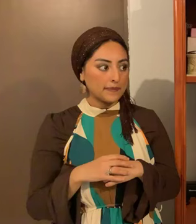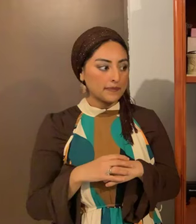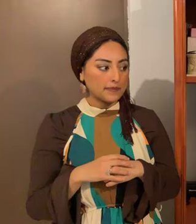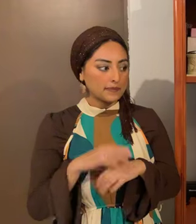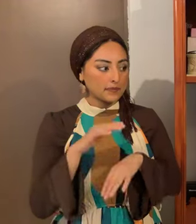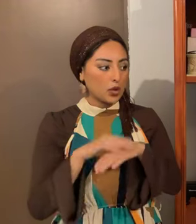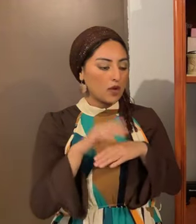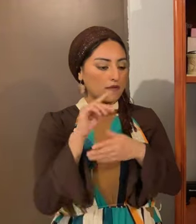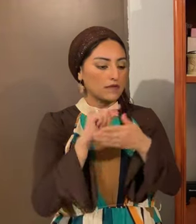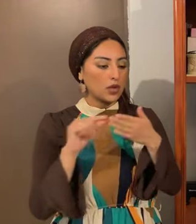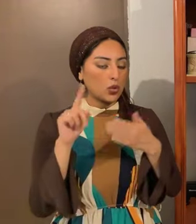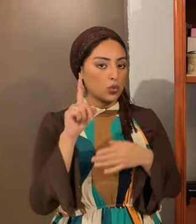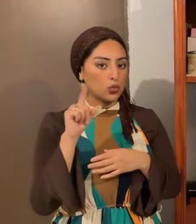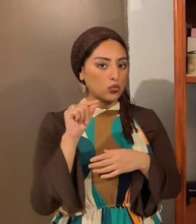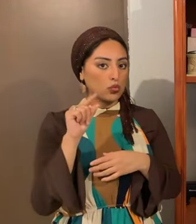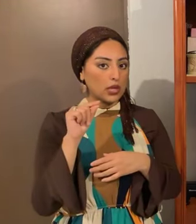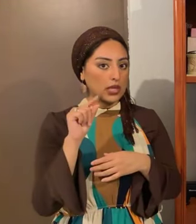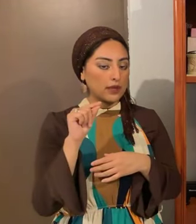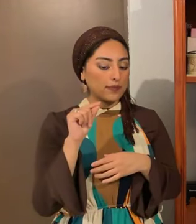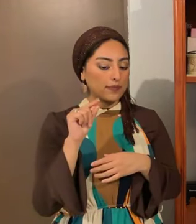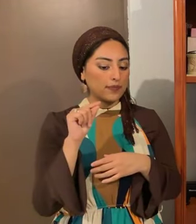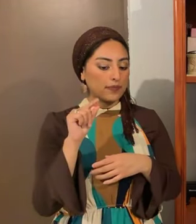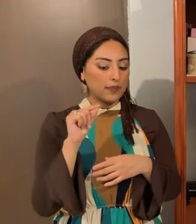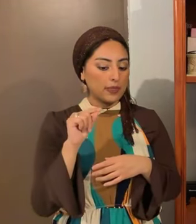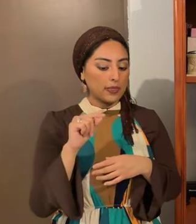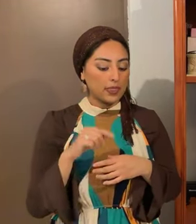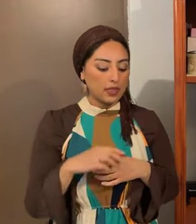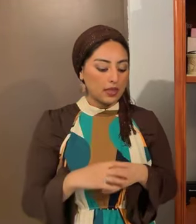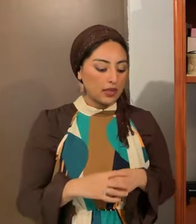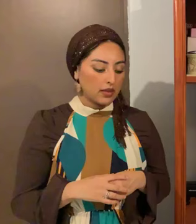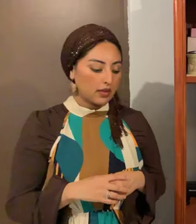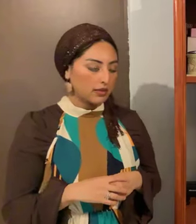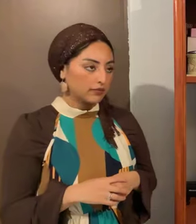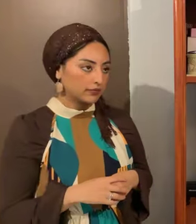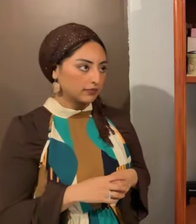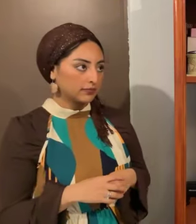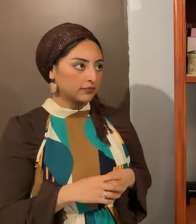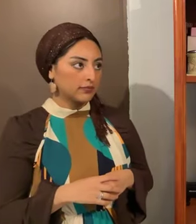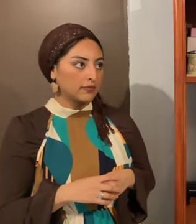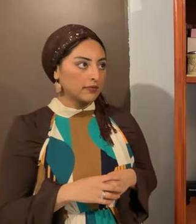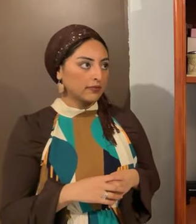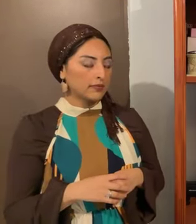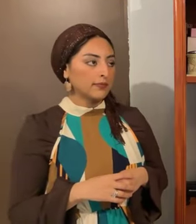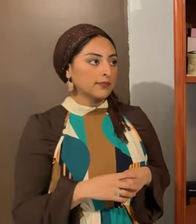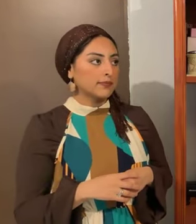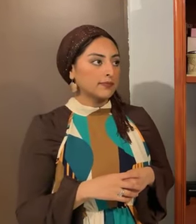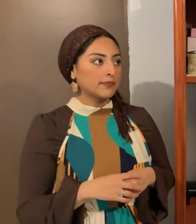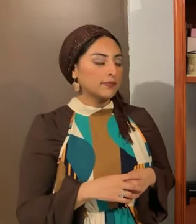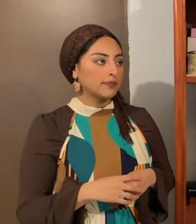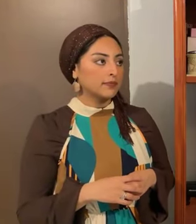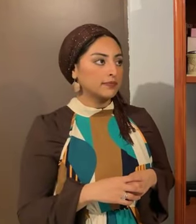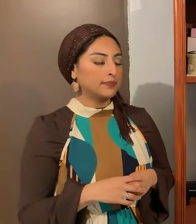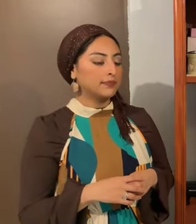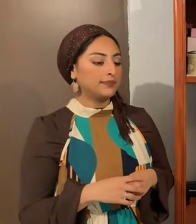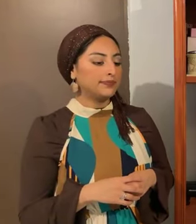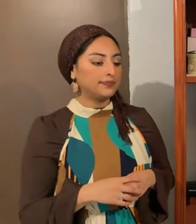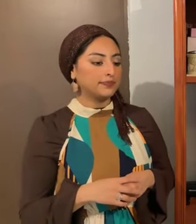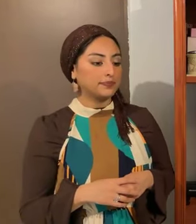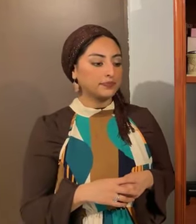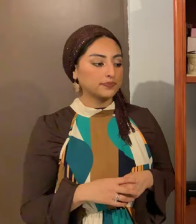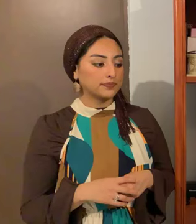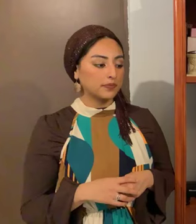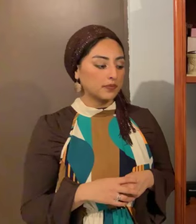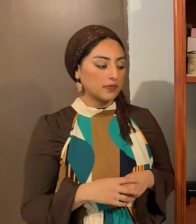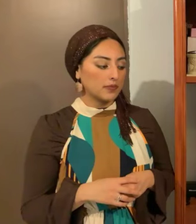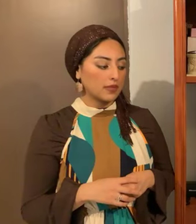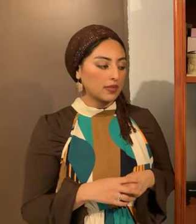verso 20. Tocaban ellos con salterios sobre Alamot. Verso 20, al final dice con salterios sobre